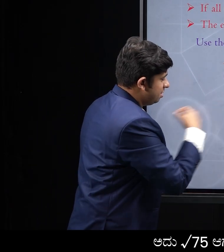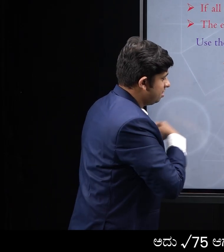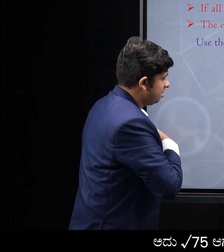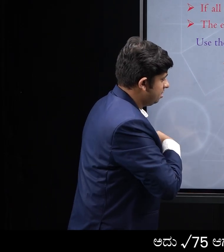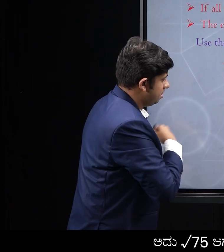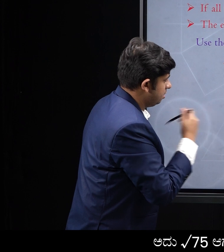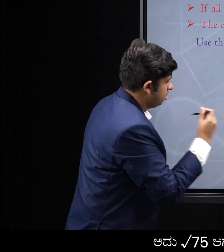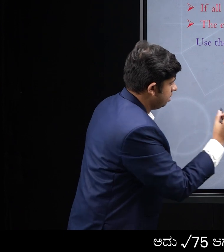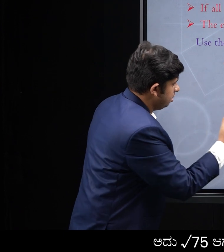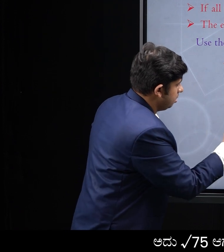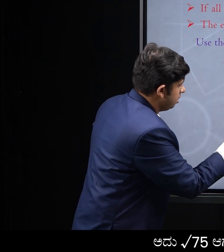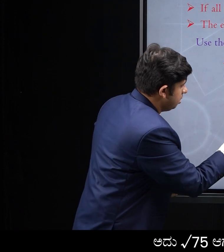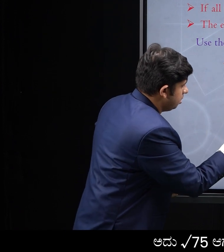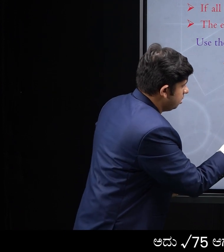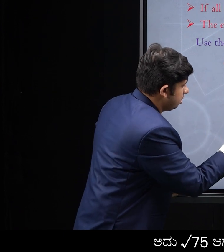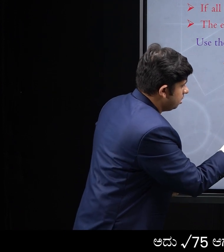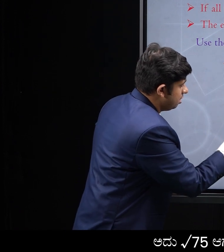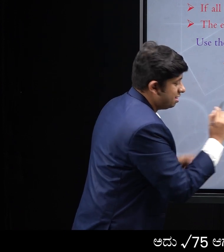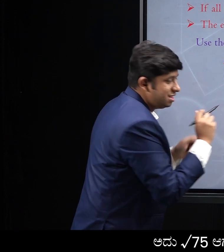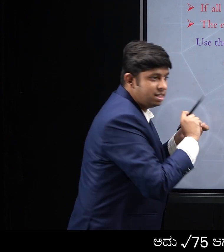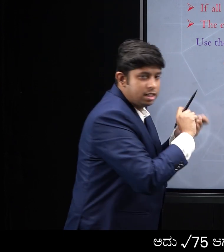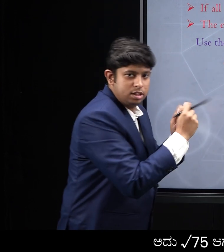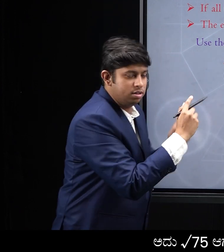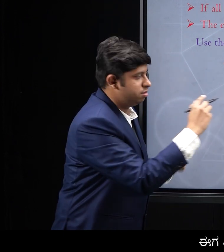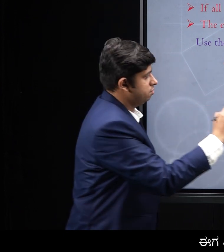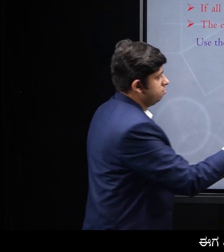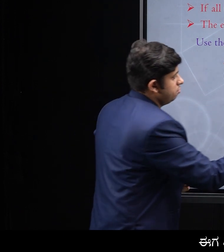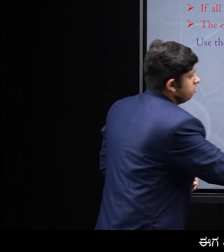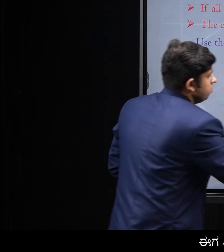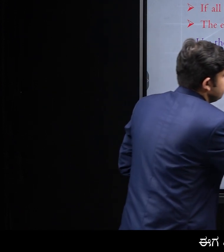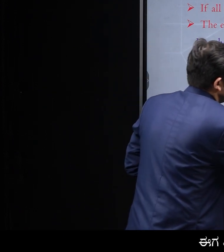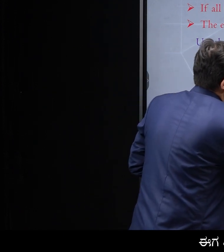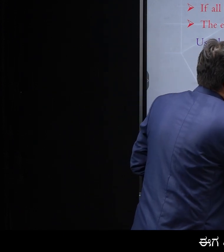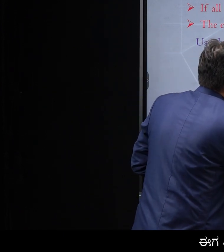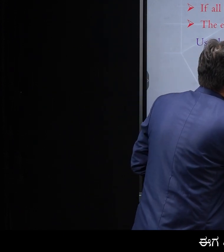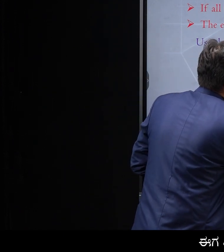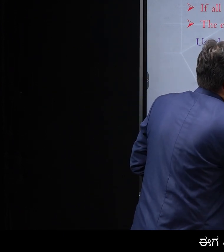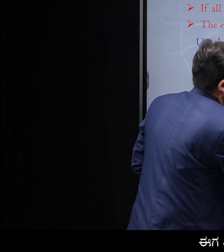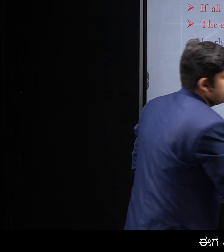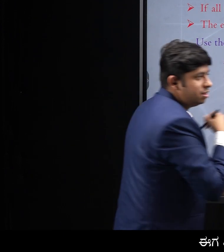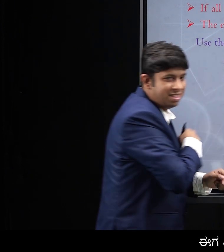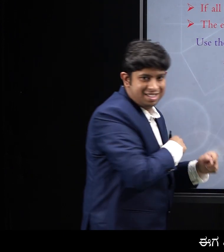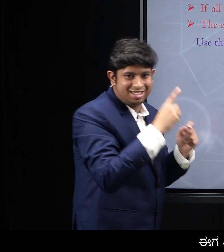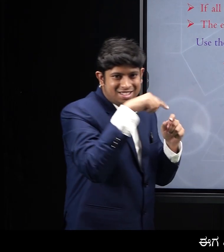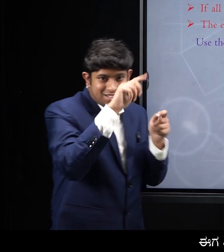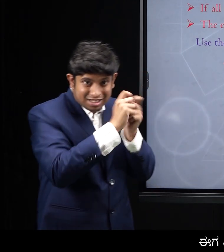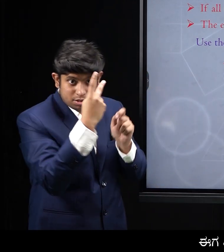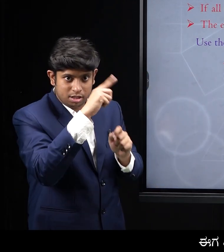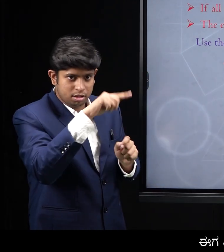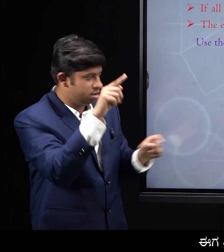ರೂಟ್ 3ಗೆ ಸಮಾನವಾಗಿರುತ್ತದೆ. ಈಗ ತ್ರಿಕೋನದ ಎತ್ತರ 5 ಸ್ಕ್ವೇರ್ ರೂಟ್ 3 ಆಗಿದೆ.